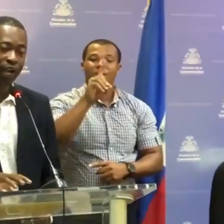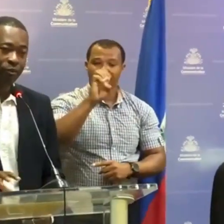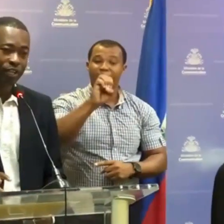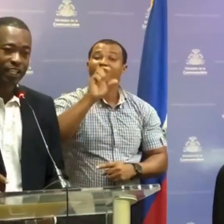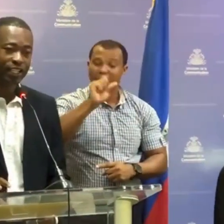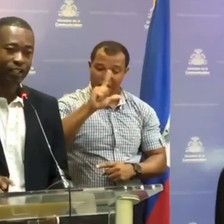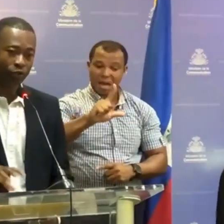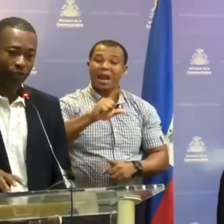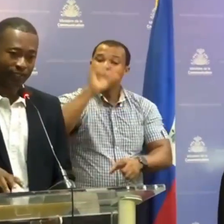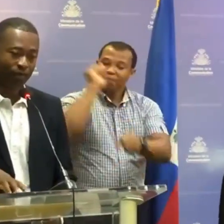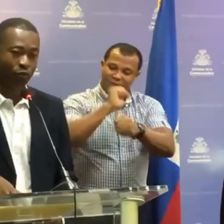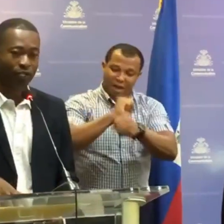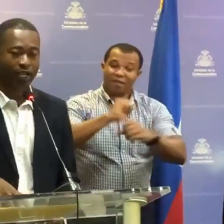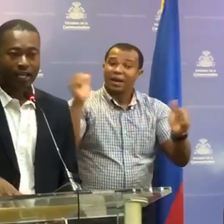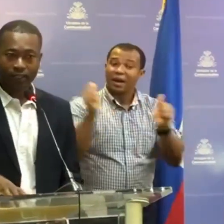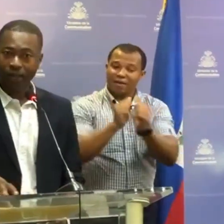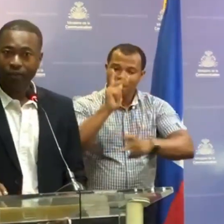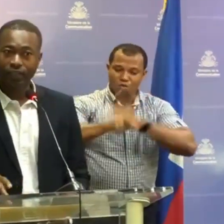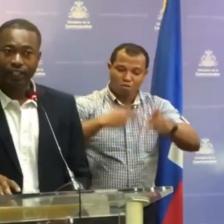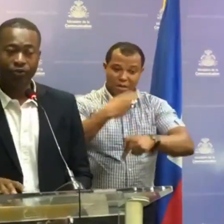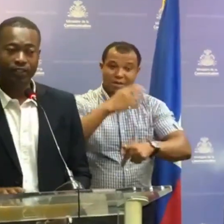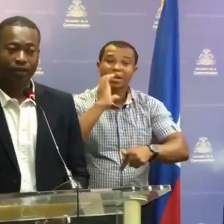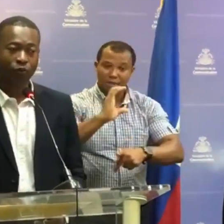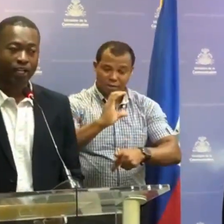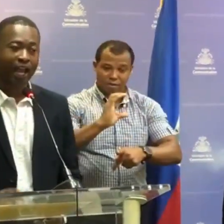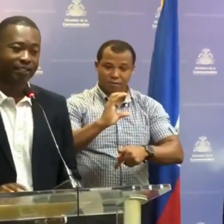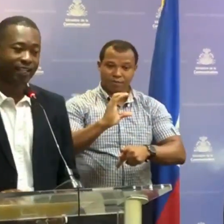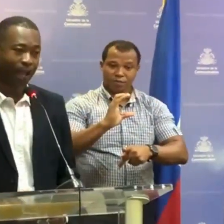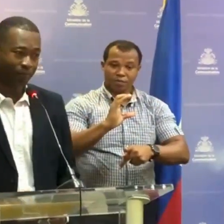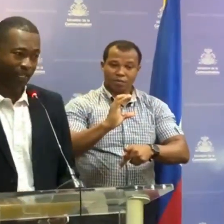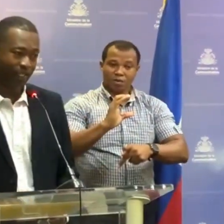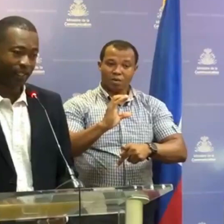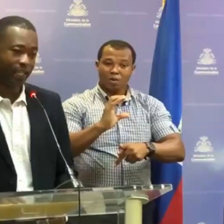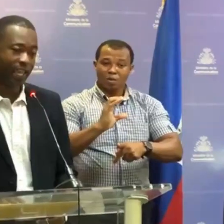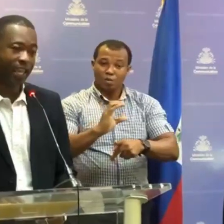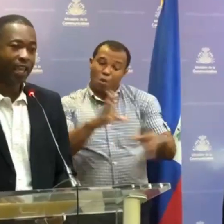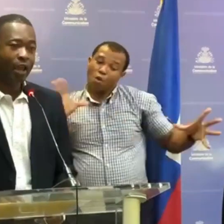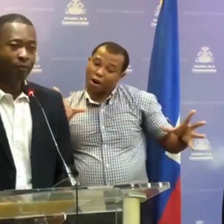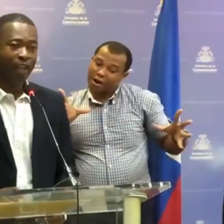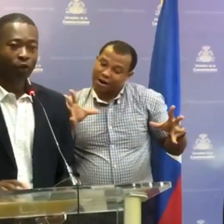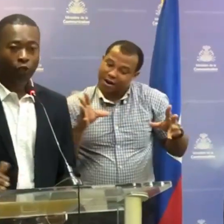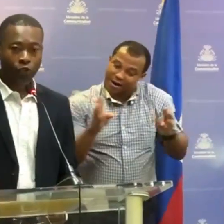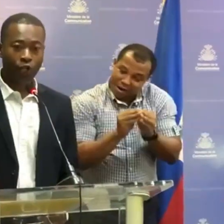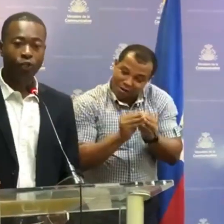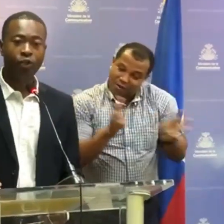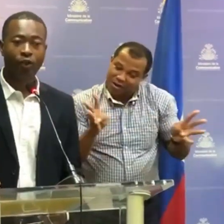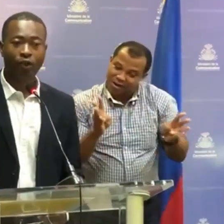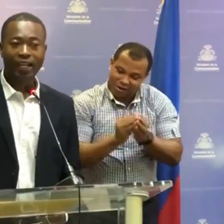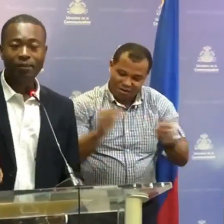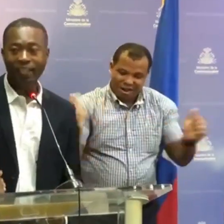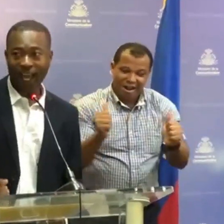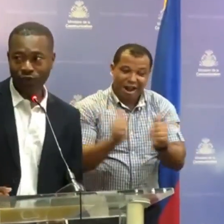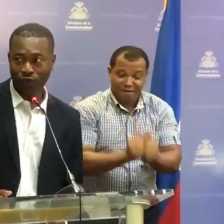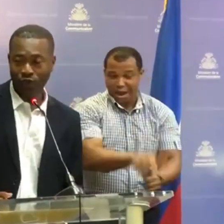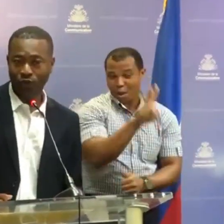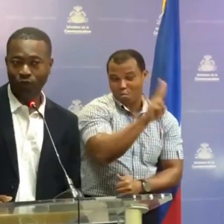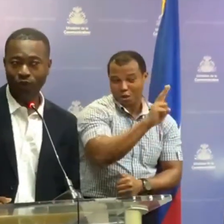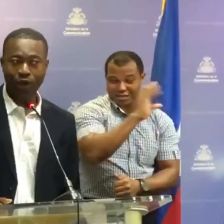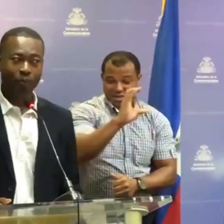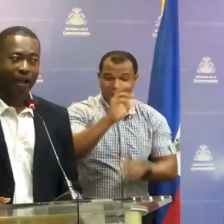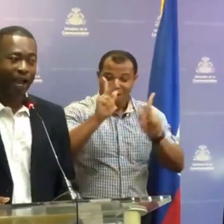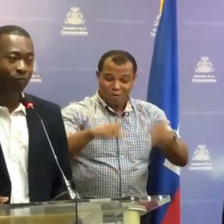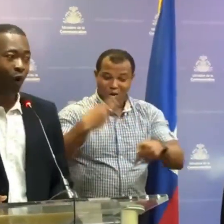permettre nous réunir 200 monde. C'est pas que c'est 200 monde handicapé qui gagne, mais compte tenu de limitation